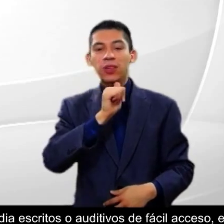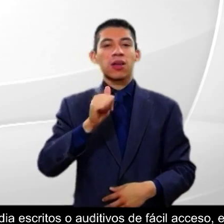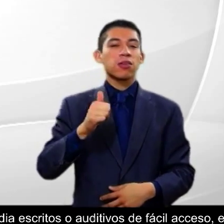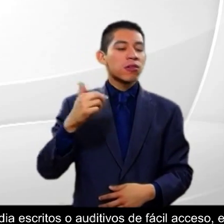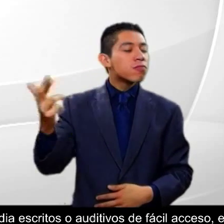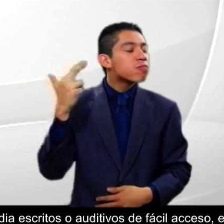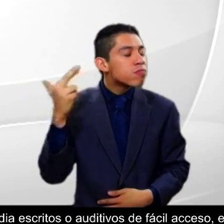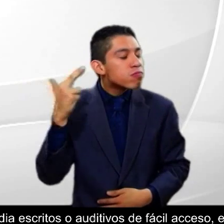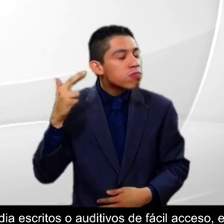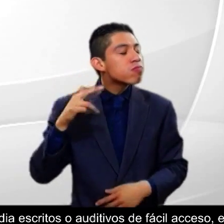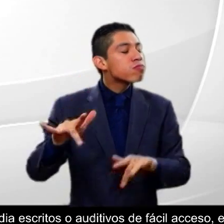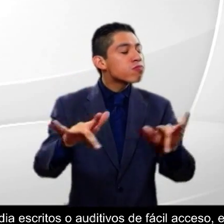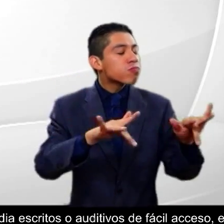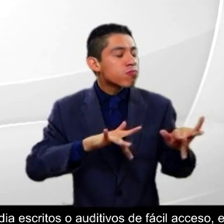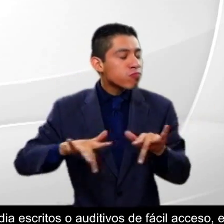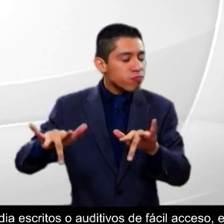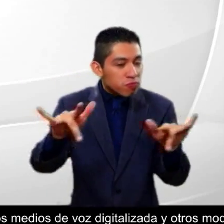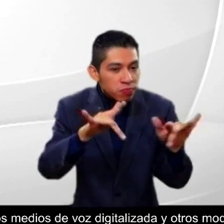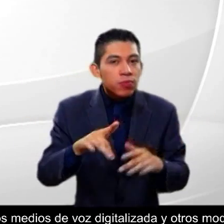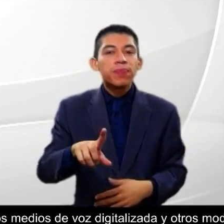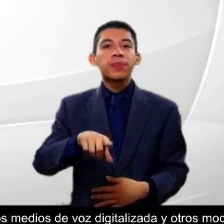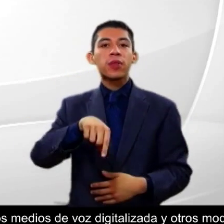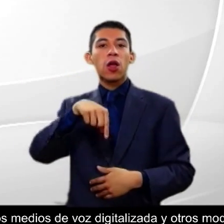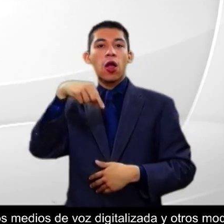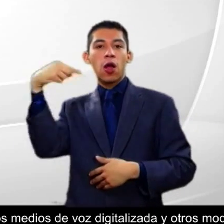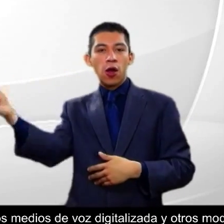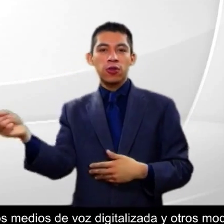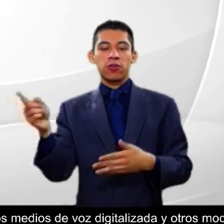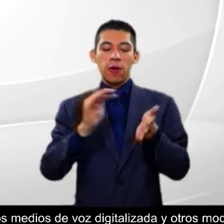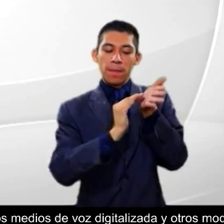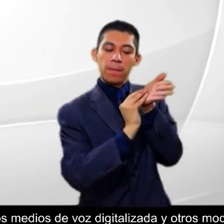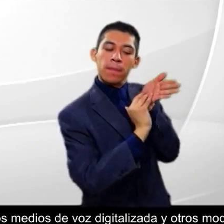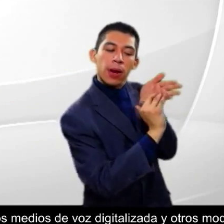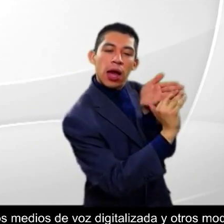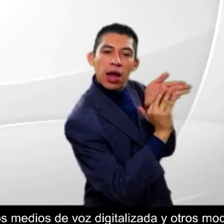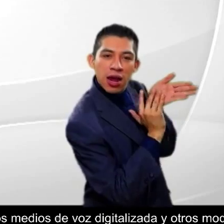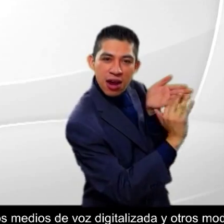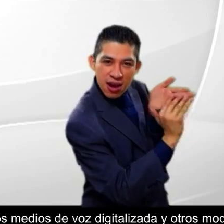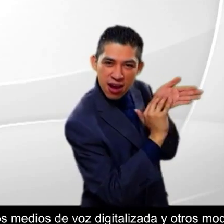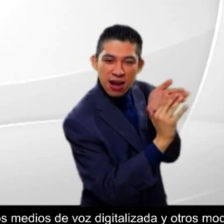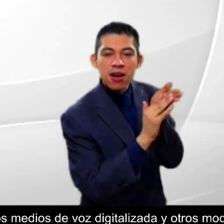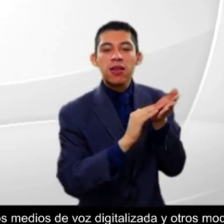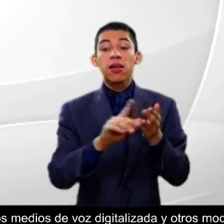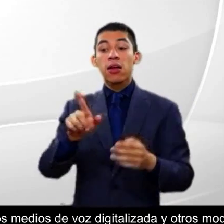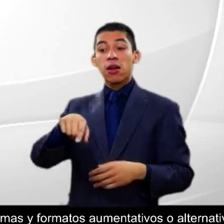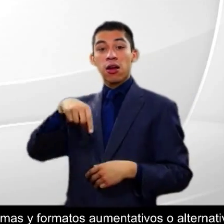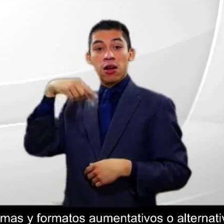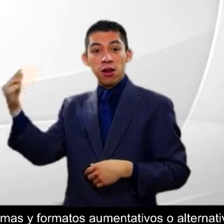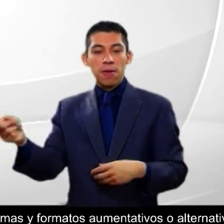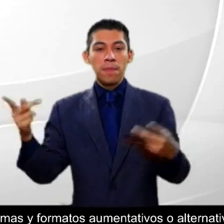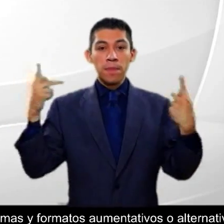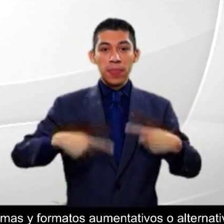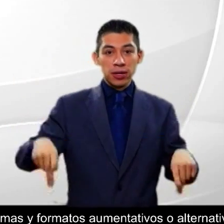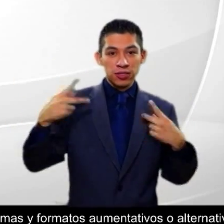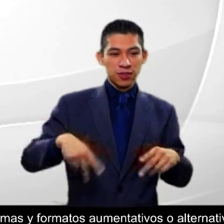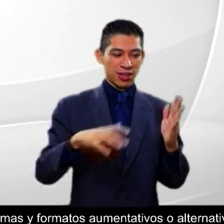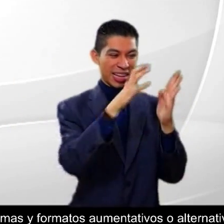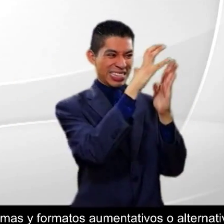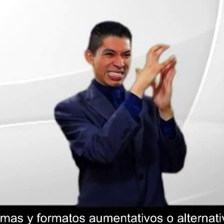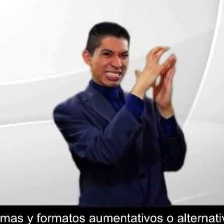acceso El lenguaje sencillo, los medios de voz digitalizada Y otros modos, medios, sistemas y formatos aumentativos o